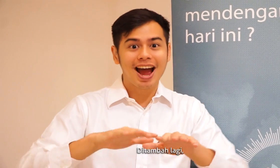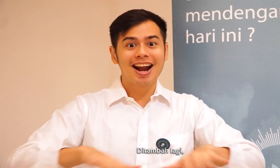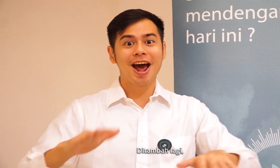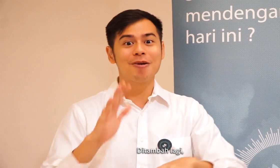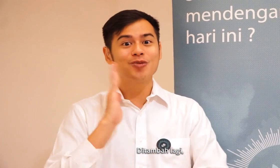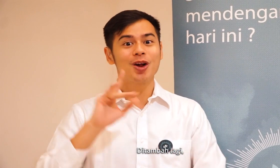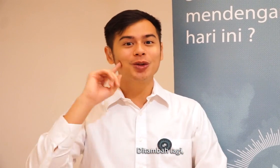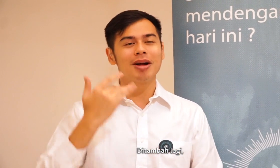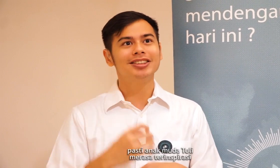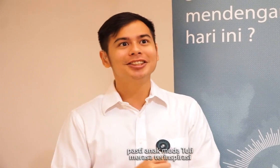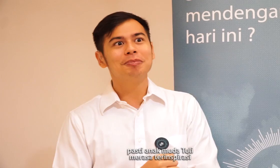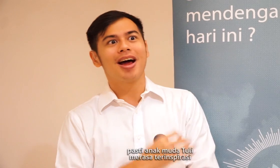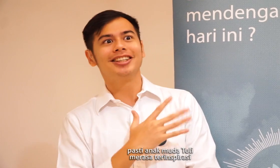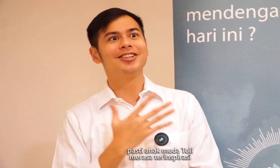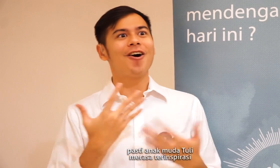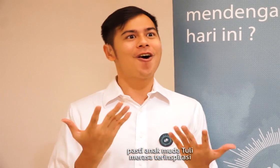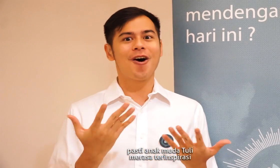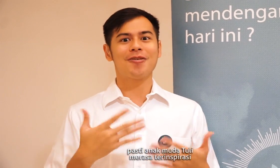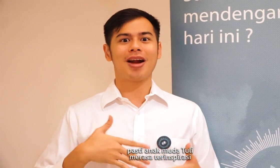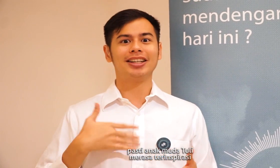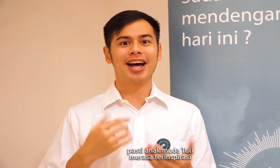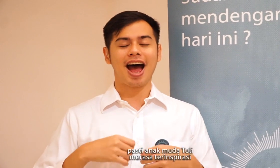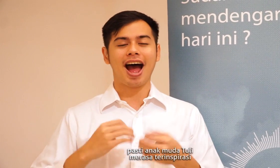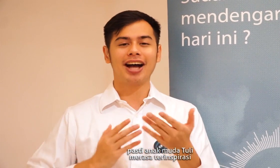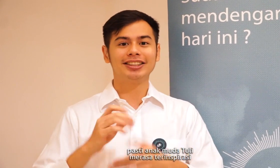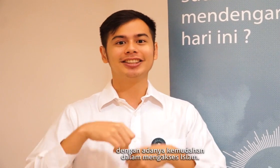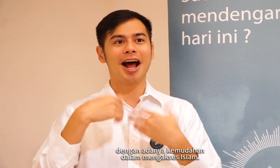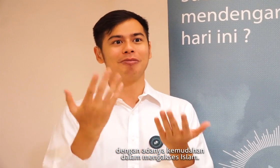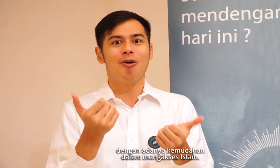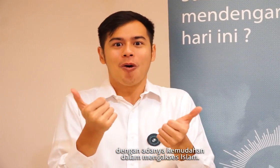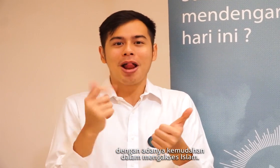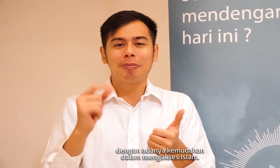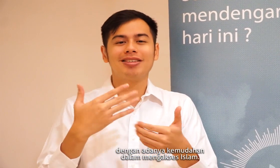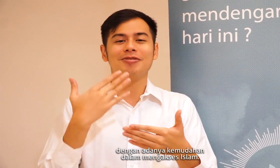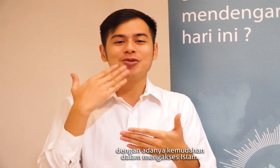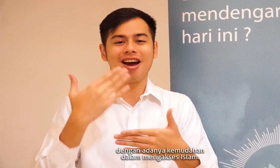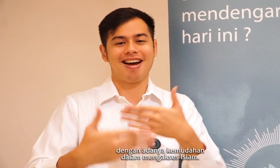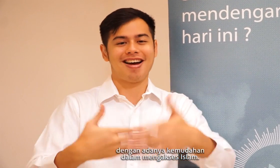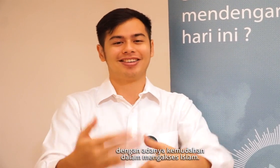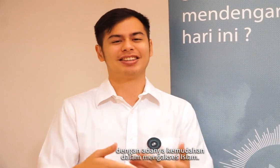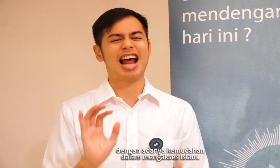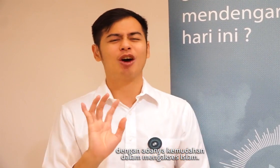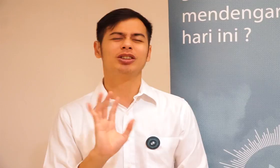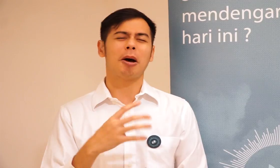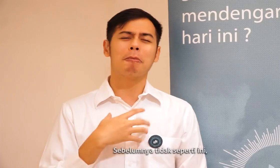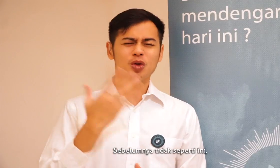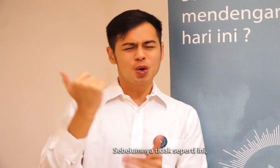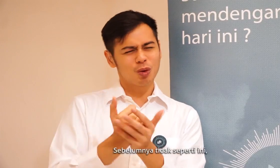Ditambah lagi, pasti anak muda tuli merasa terinspirasi dengan adanya kemudahan dalam mengakses Islam.